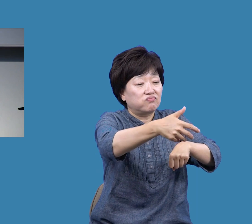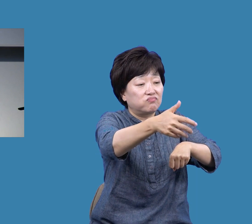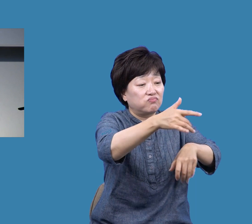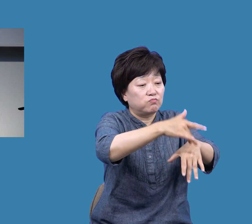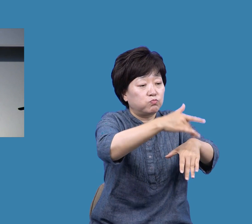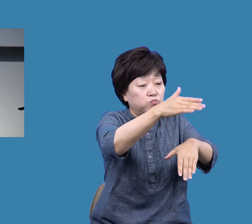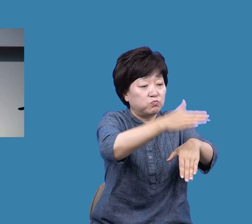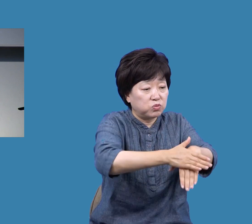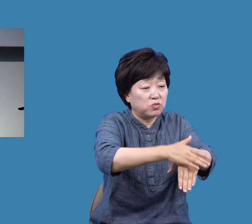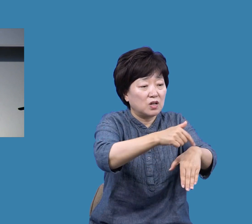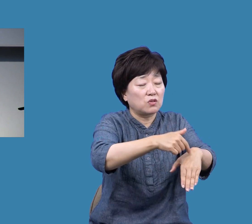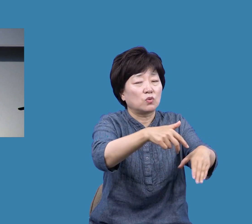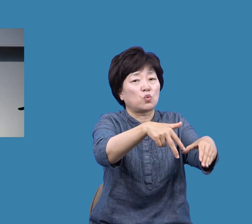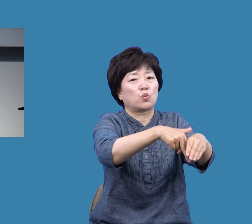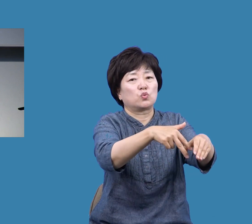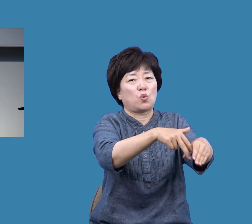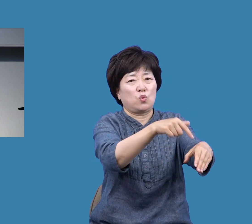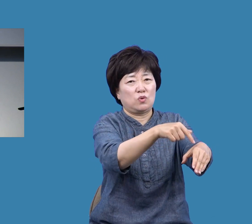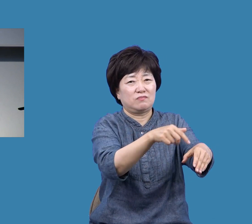누룩이라는 거야.